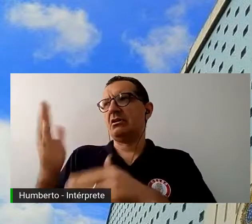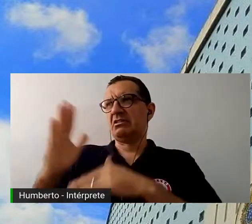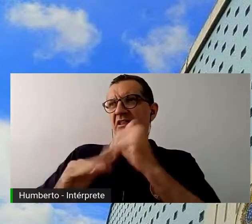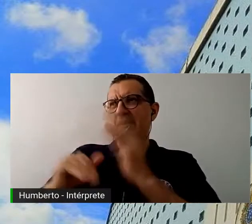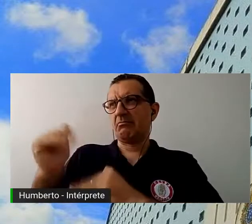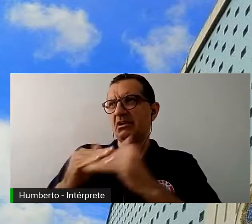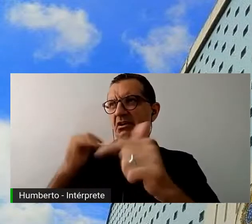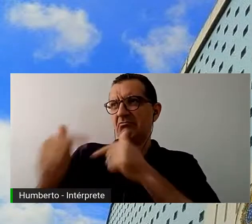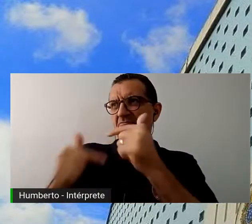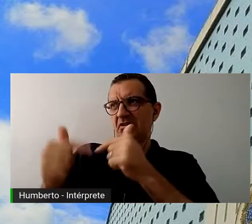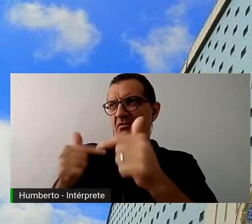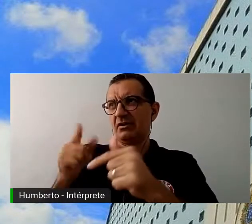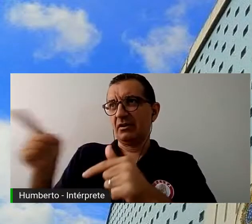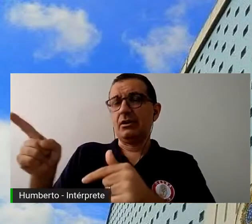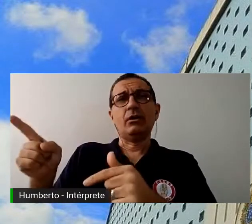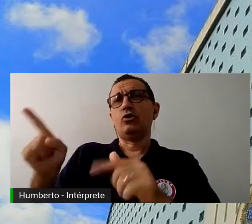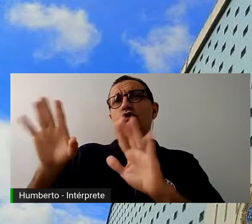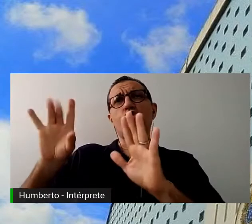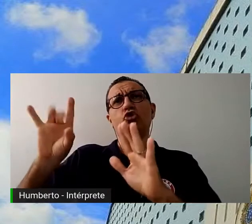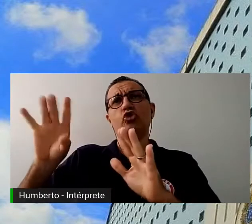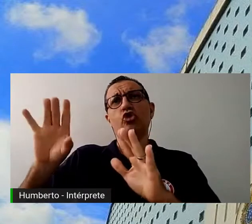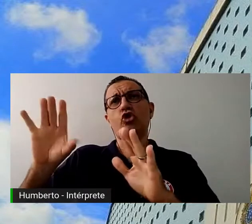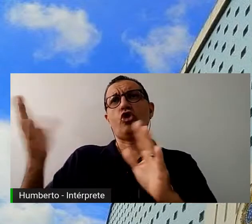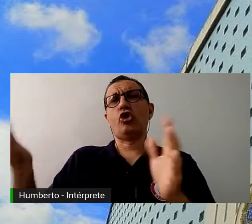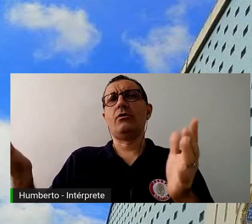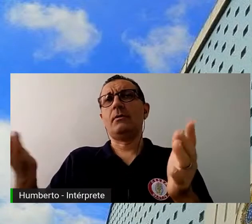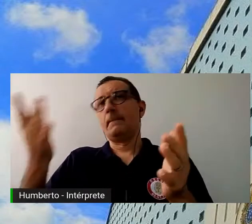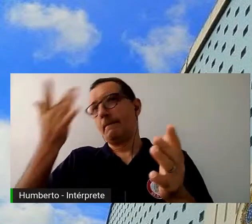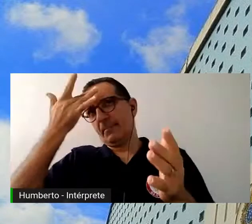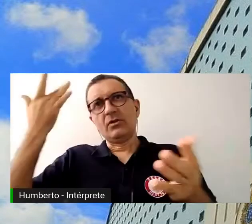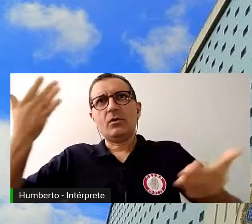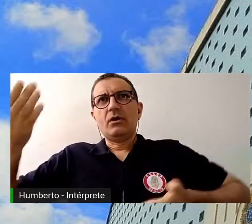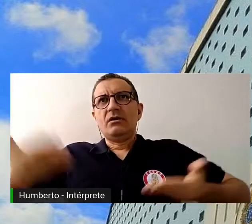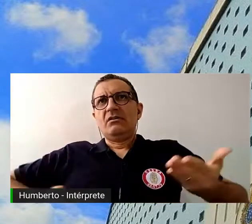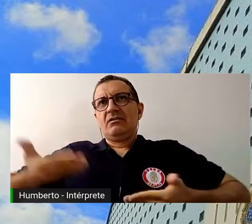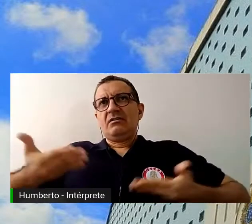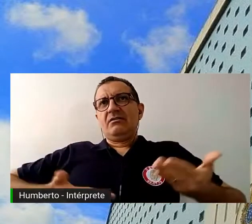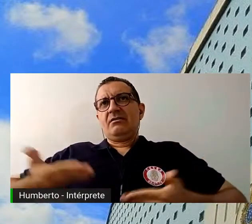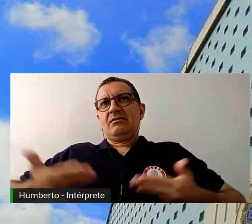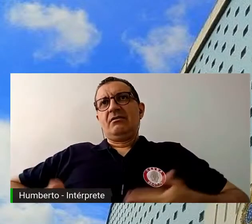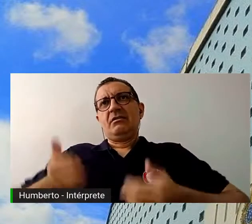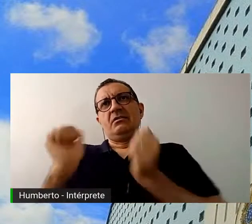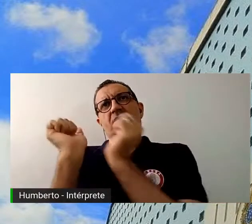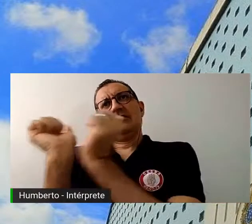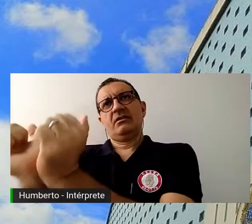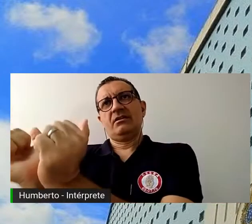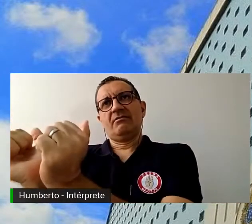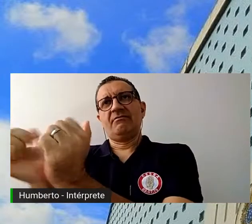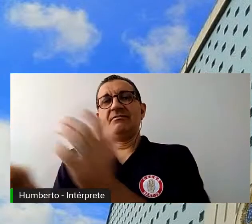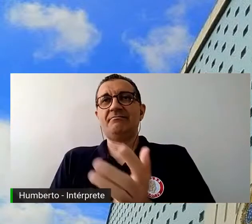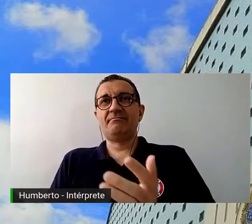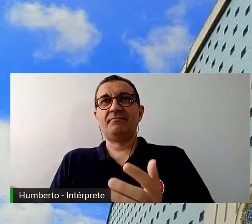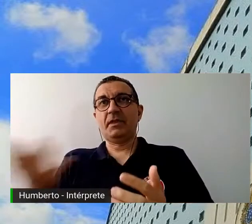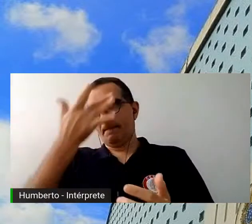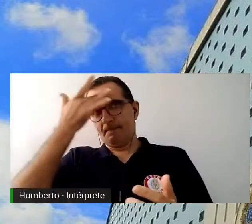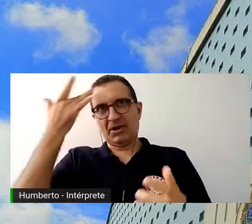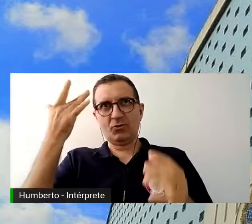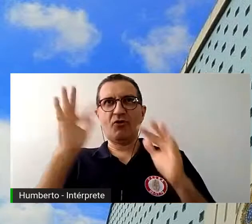das elites, não era dos fazendeiros nem dos industriais, não era para os filhos deles, era para os filhos dos